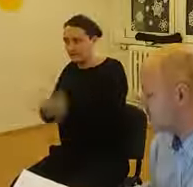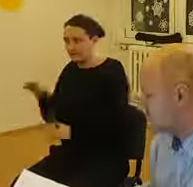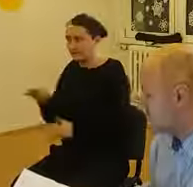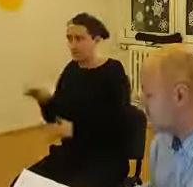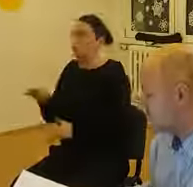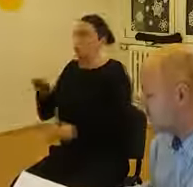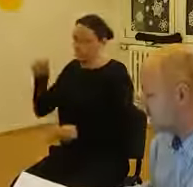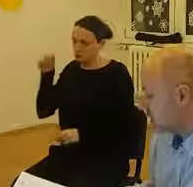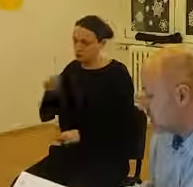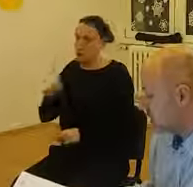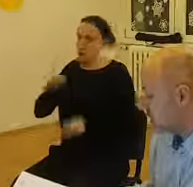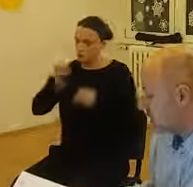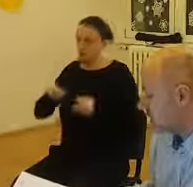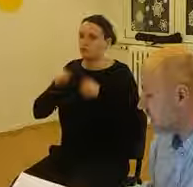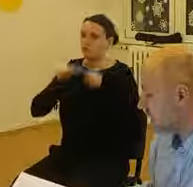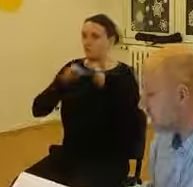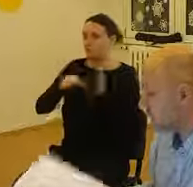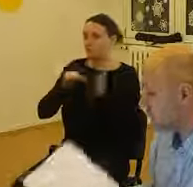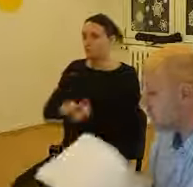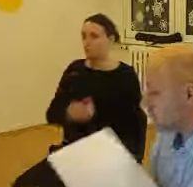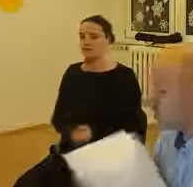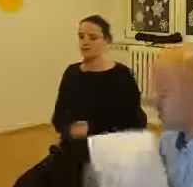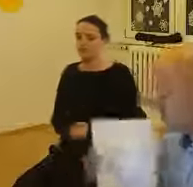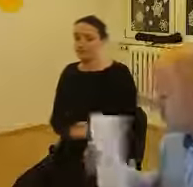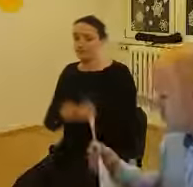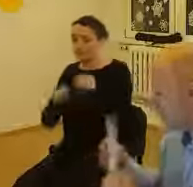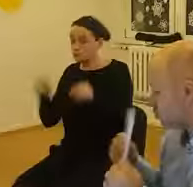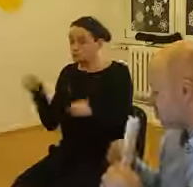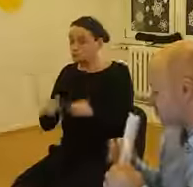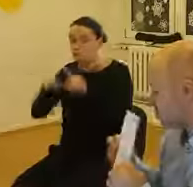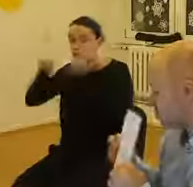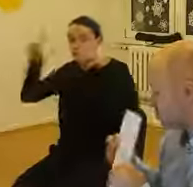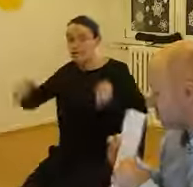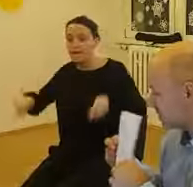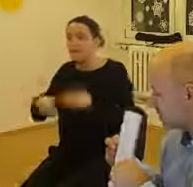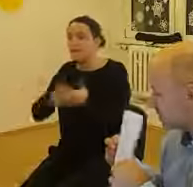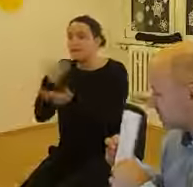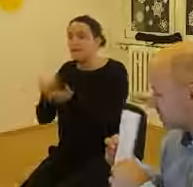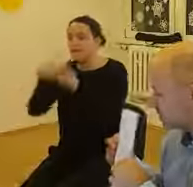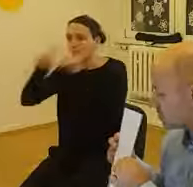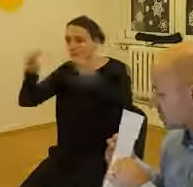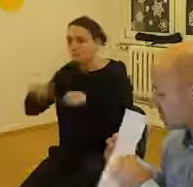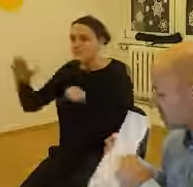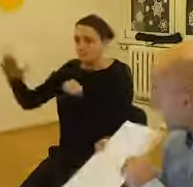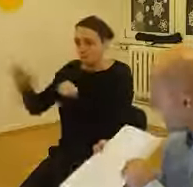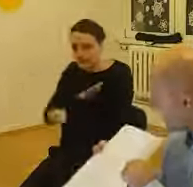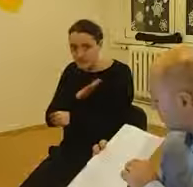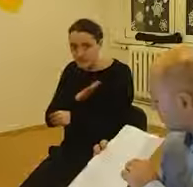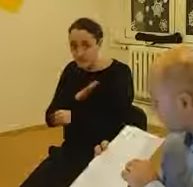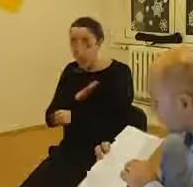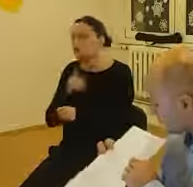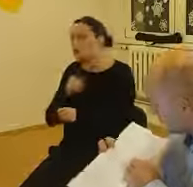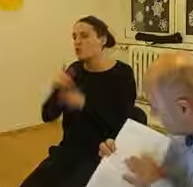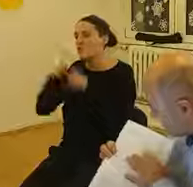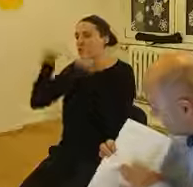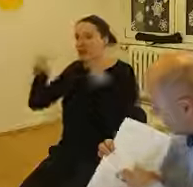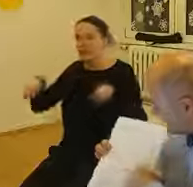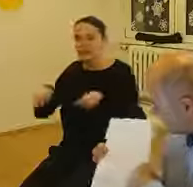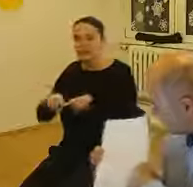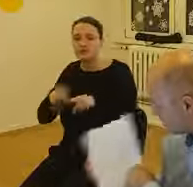wyborców. I taki kandydat wypełnia, ja tu mam w razie czego kilka wydrukowanych, kartę zgłoszeniową,